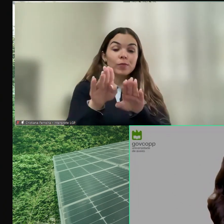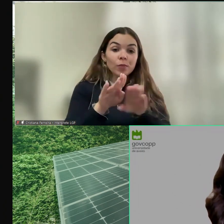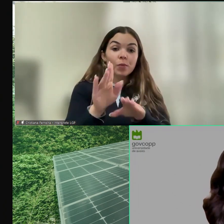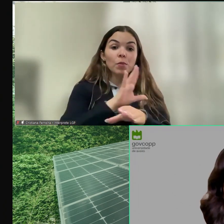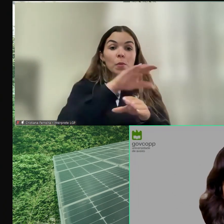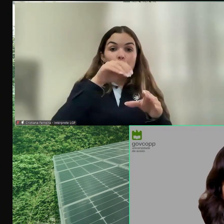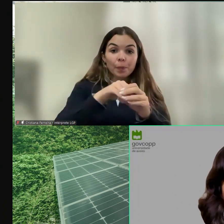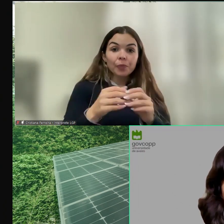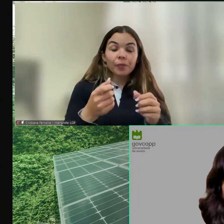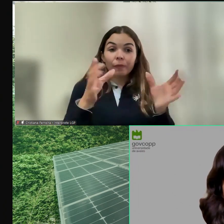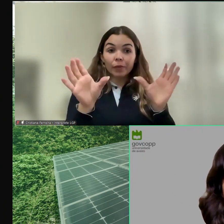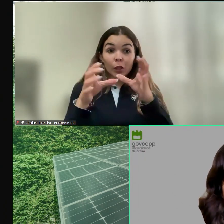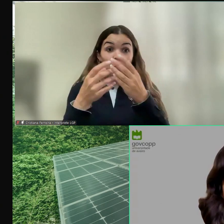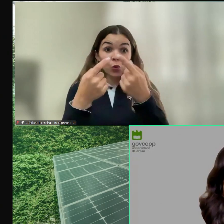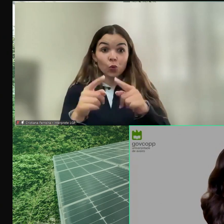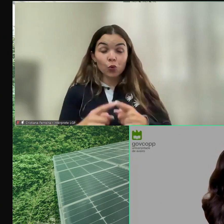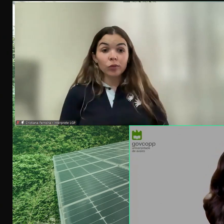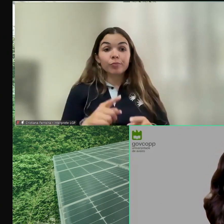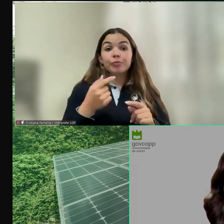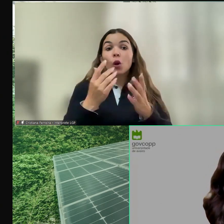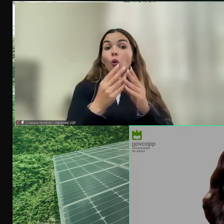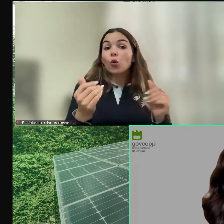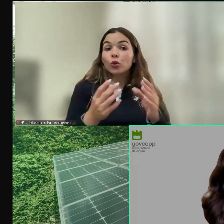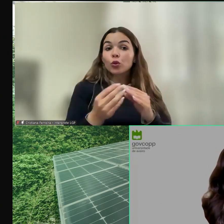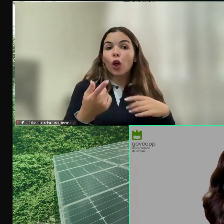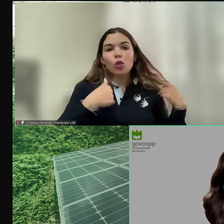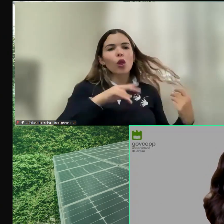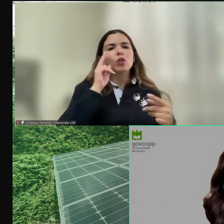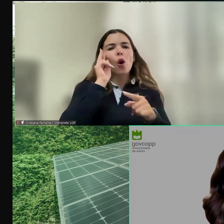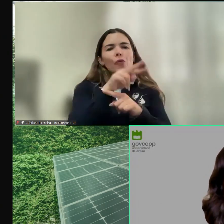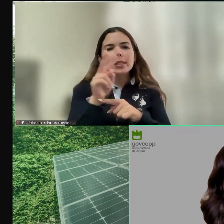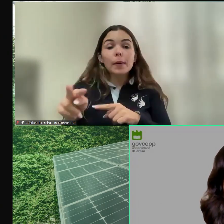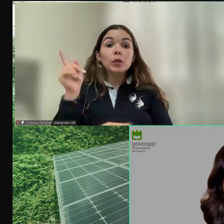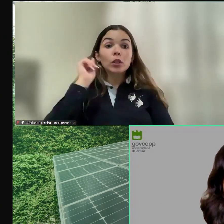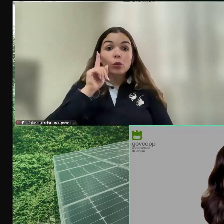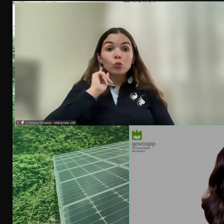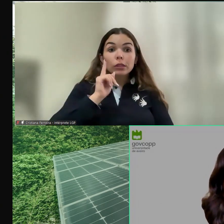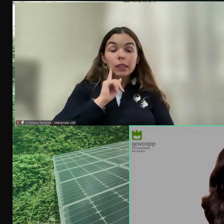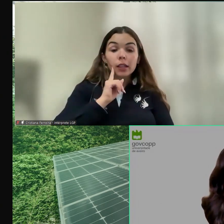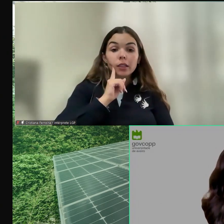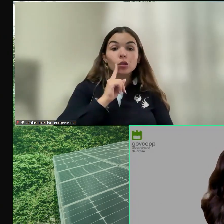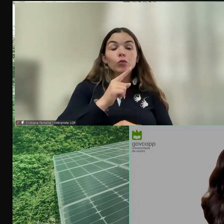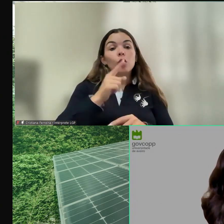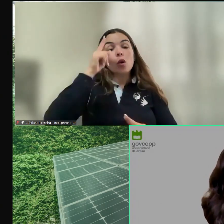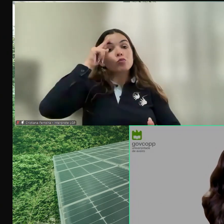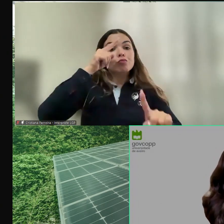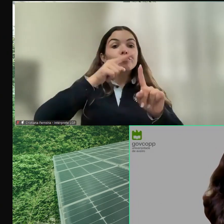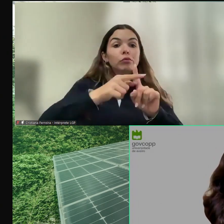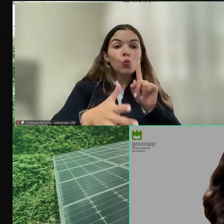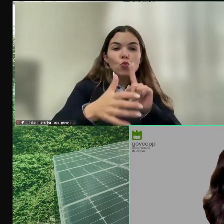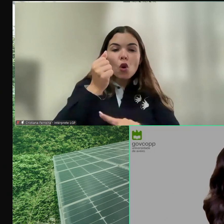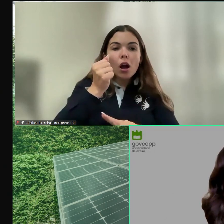diferentes equipas é um dos resultados que observamos, que é fundamental para melhor atingir os